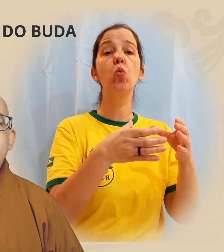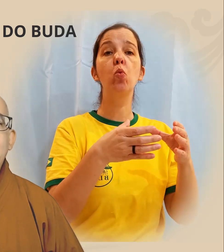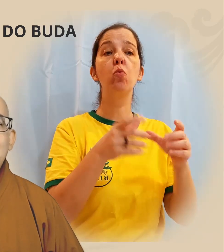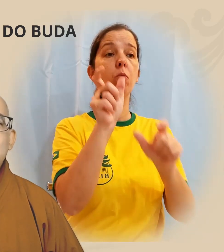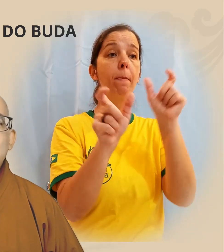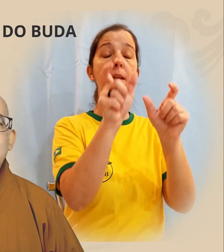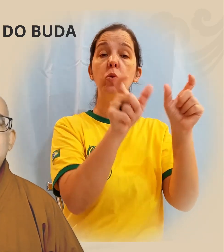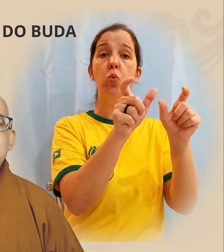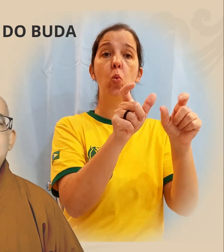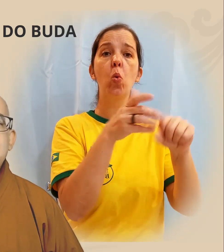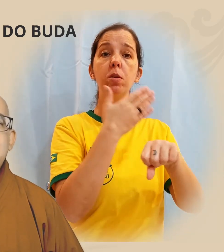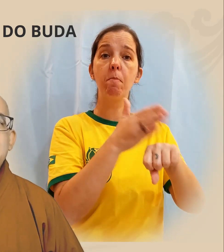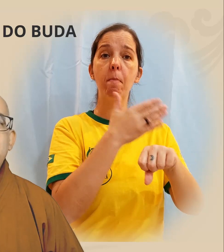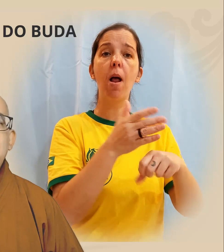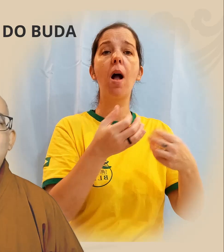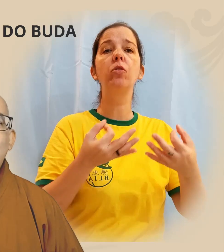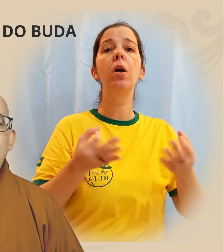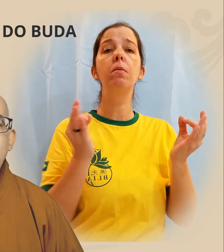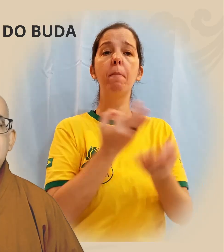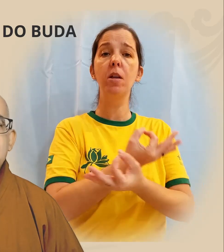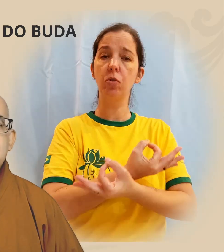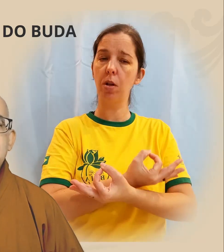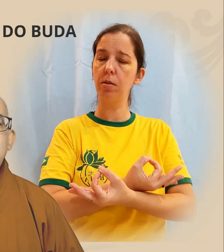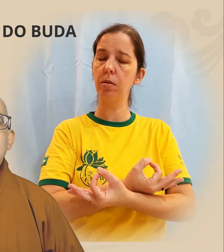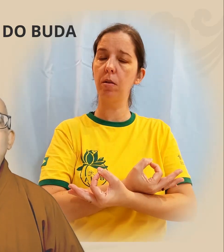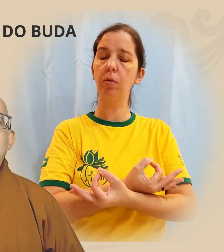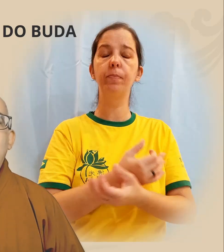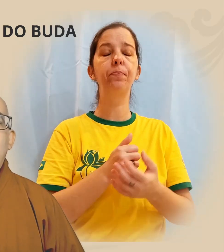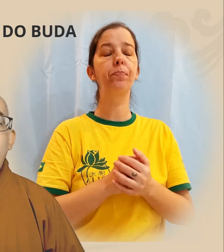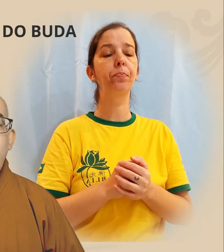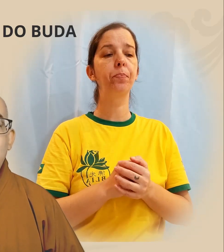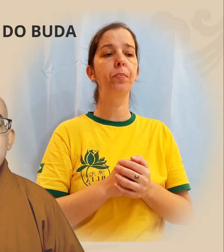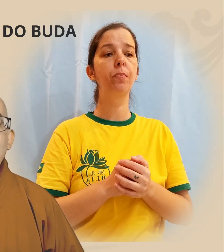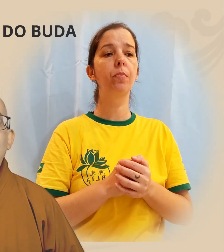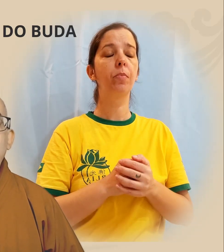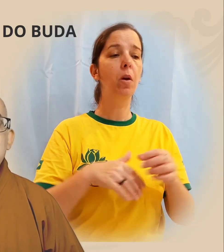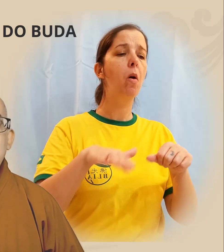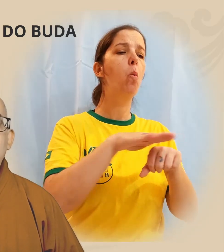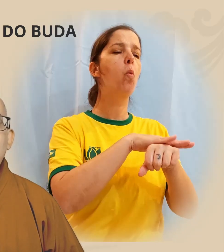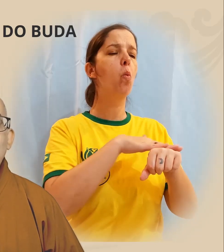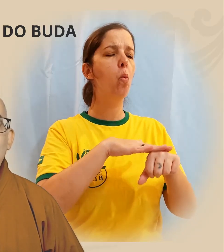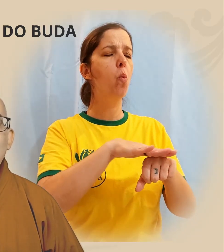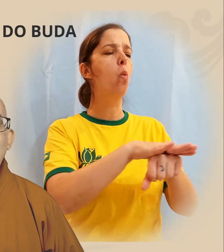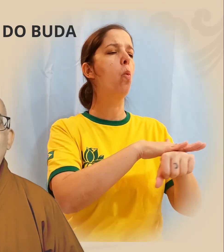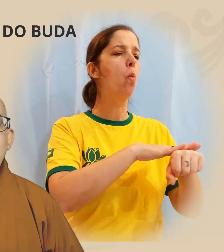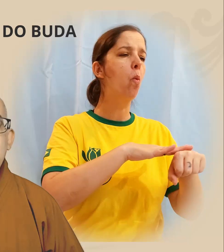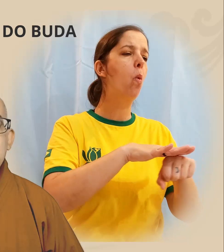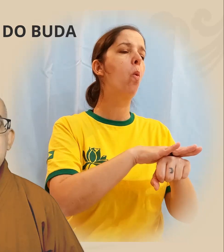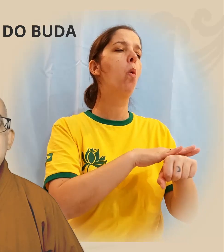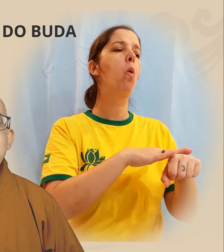de praticantes espirituais. Após conversar muito